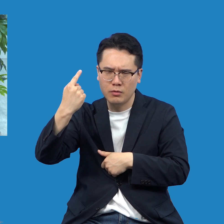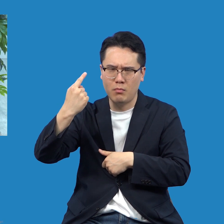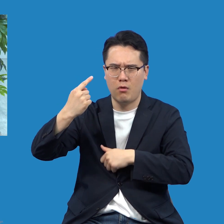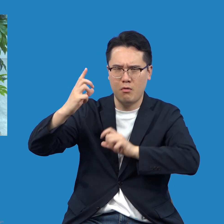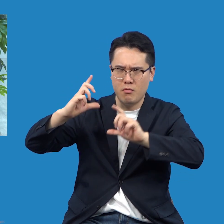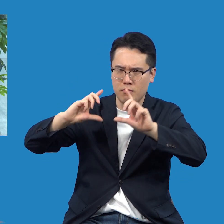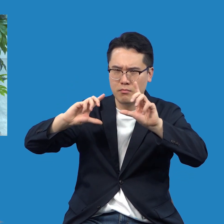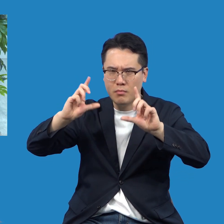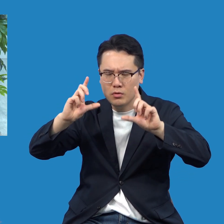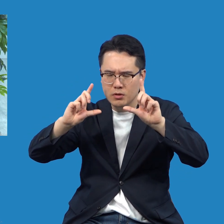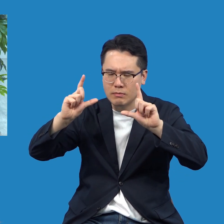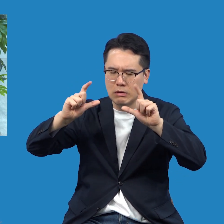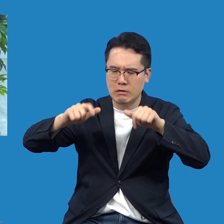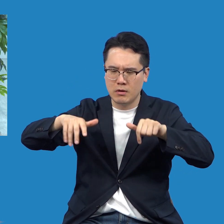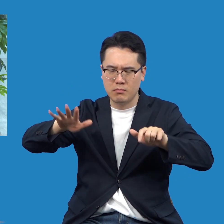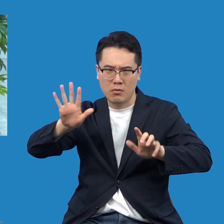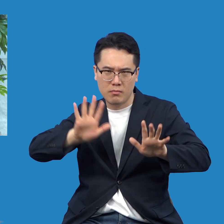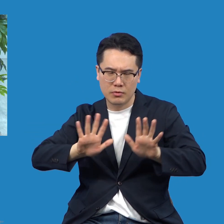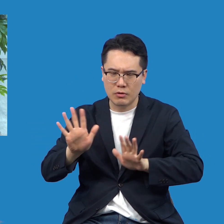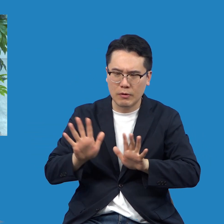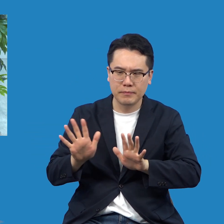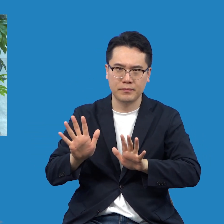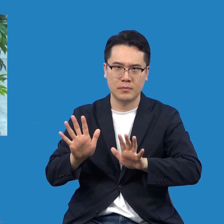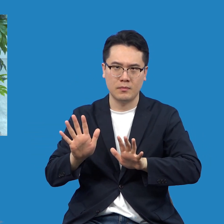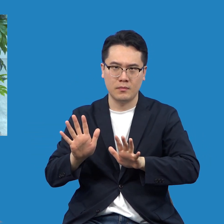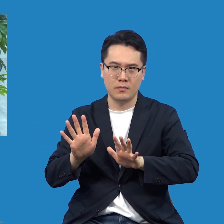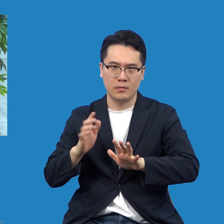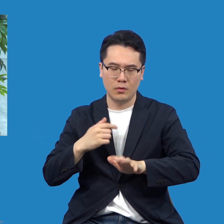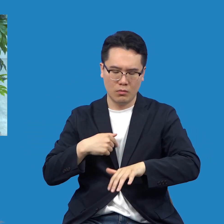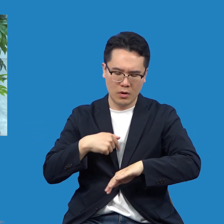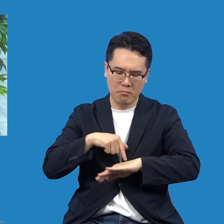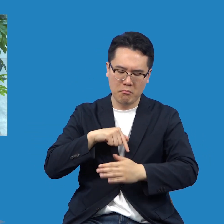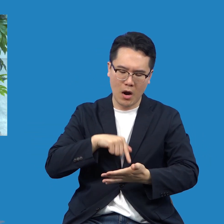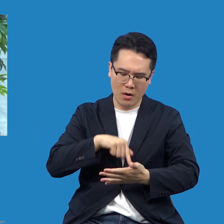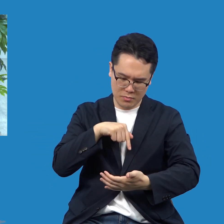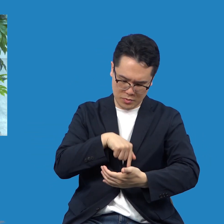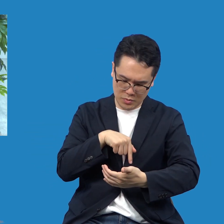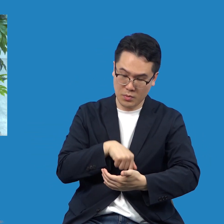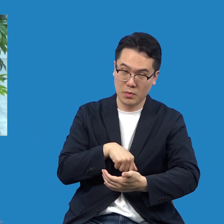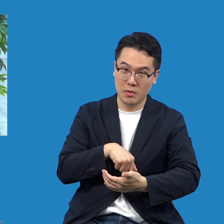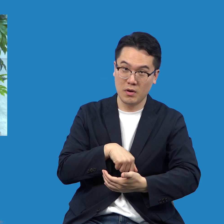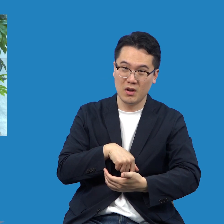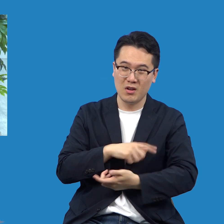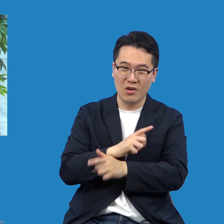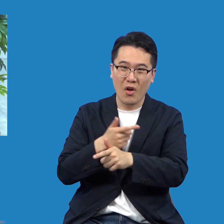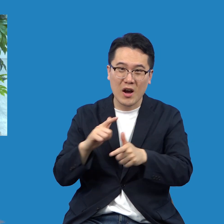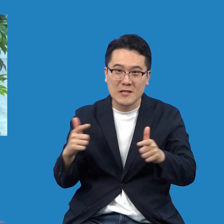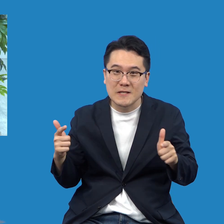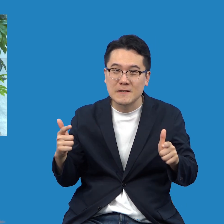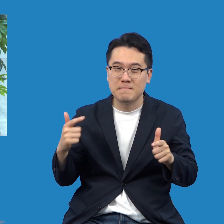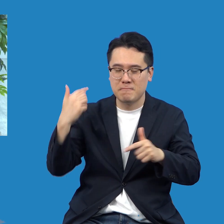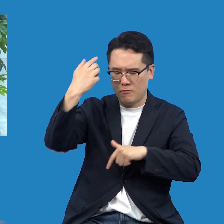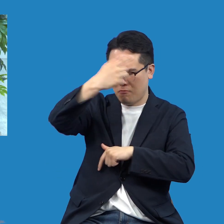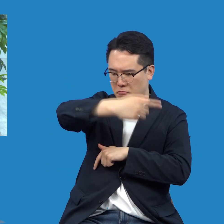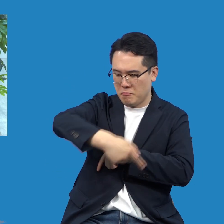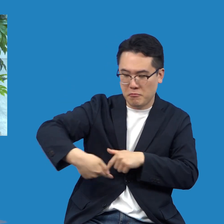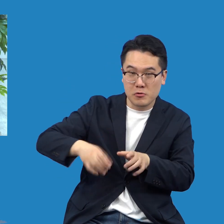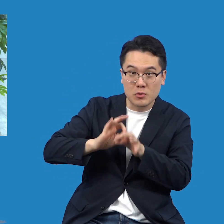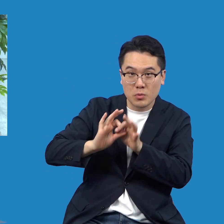말 속에 감추어놓은 우리 마음의 말을 또 다 쏟아내지 않습니까? 여기에 뭐가 담겨